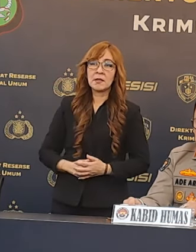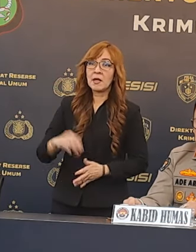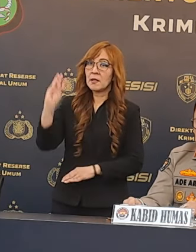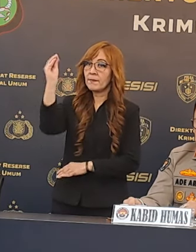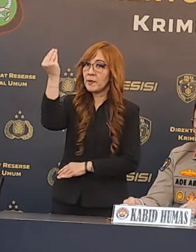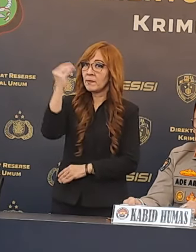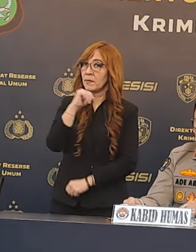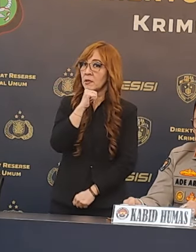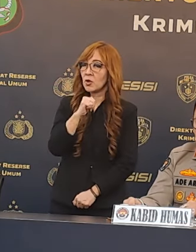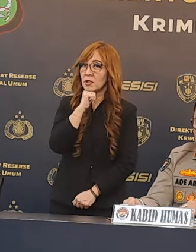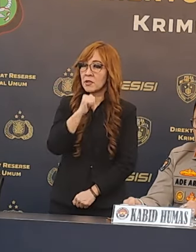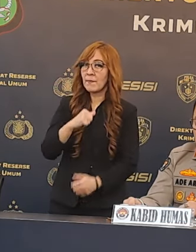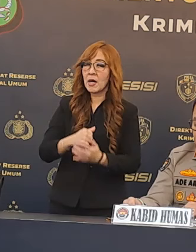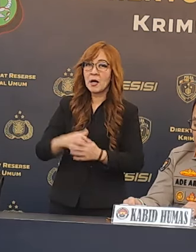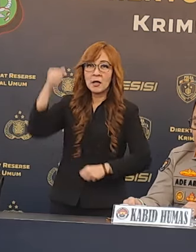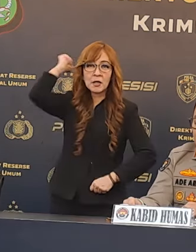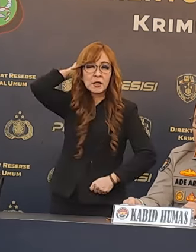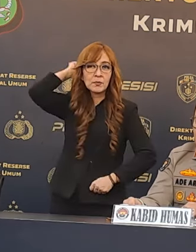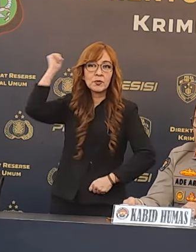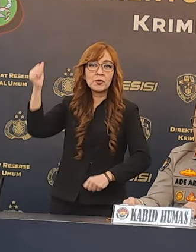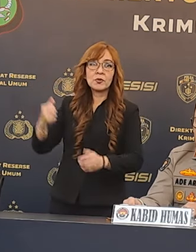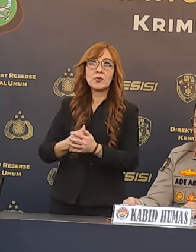dipimpin oleh Ibu Dr. Farah